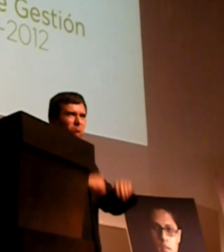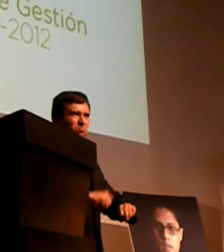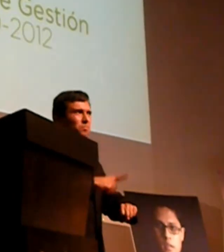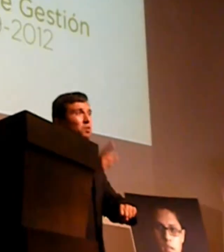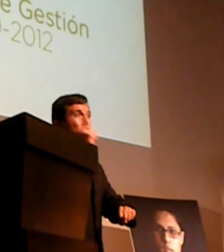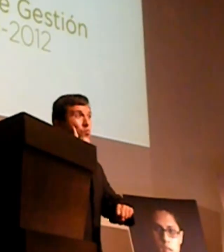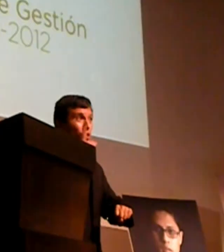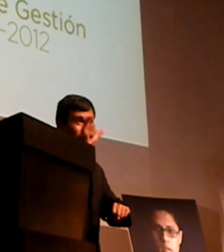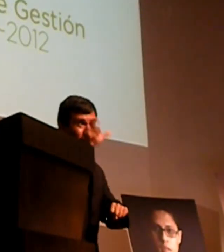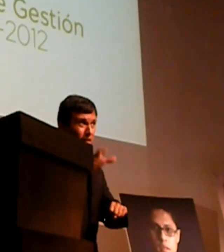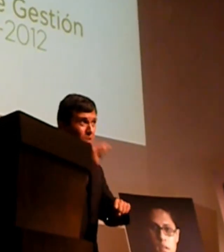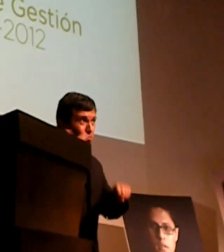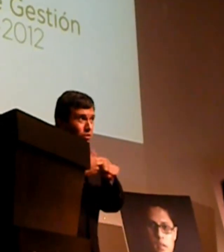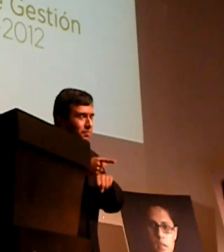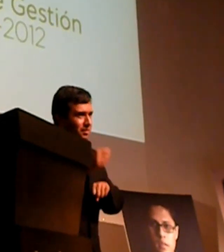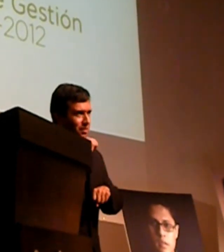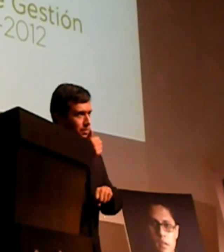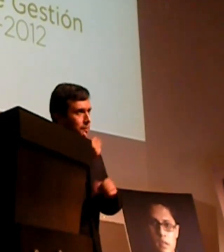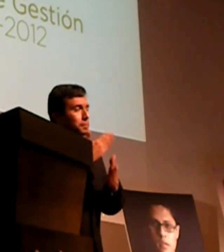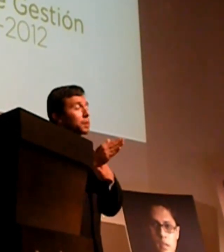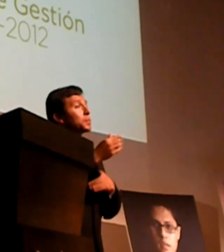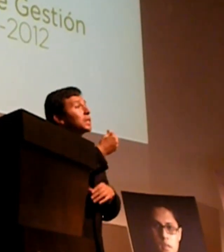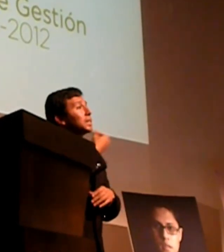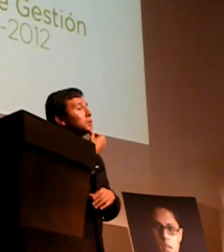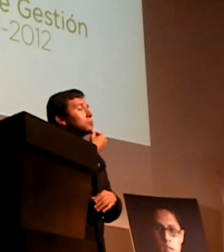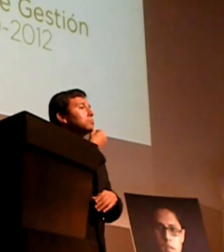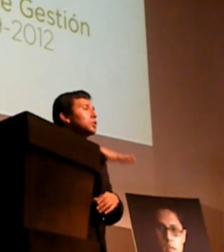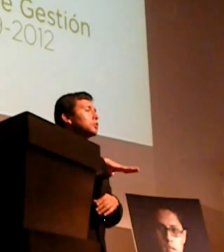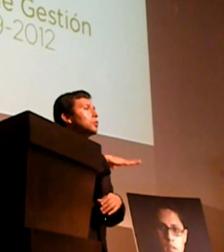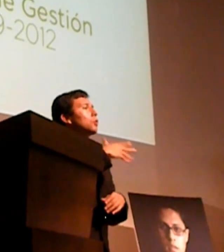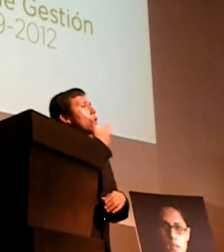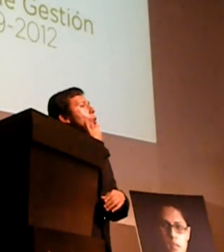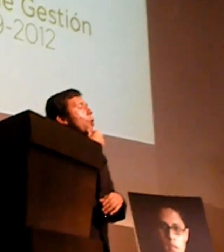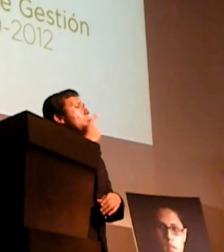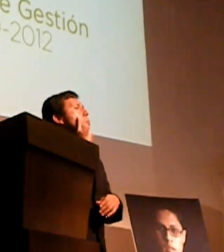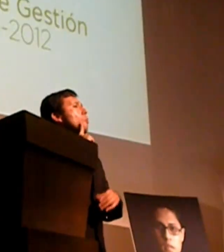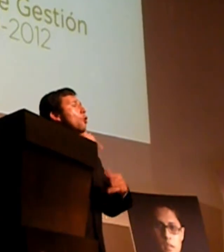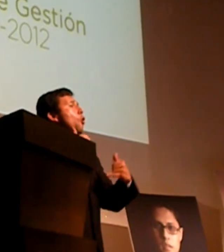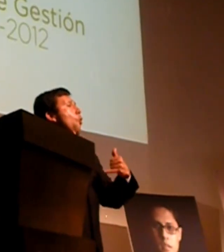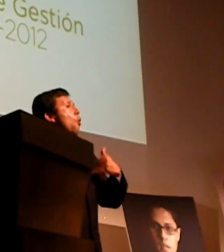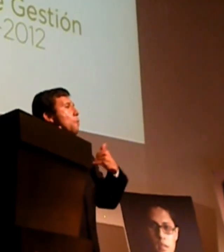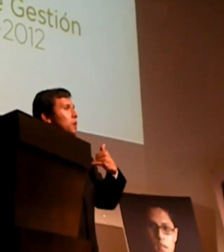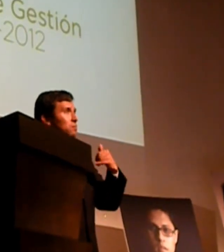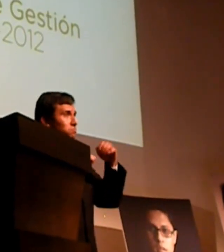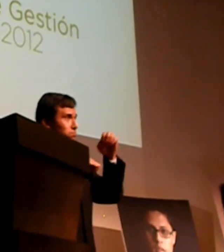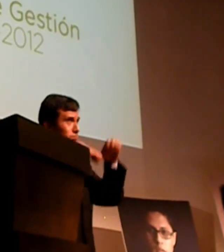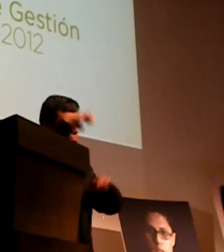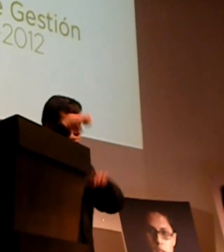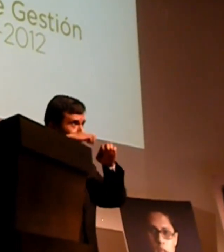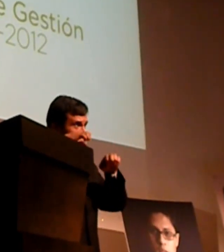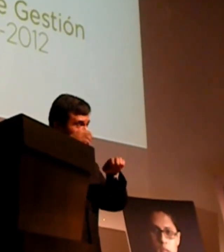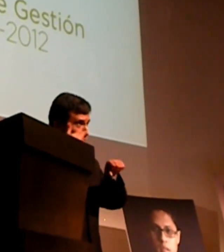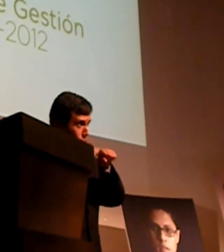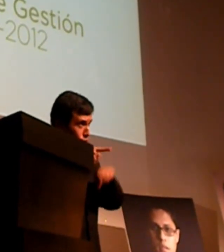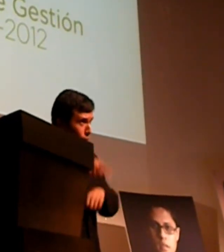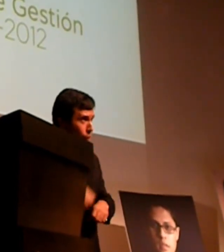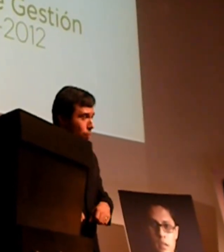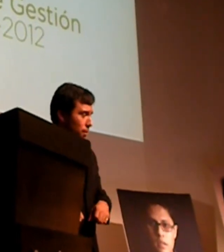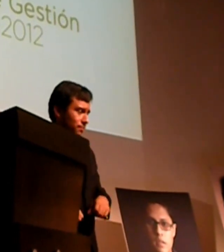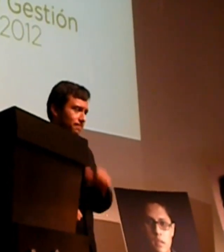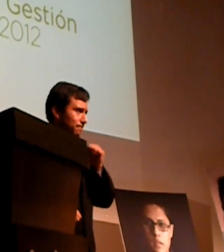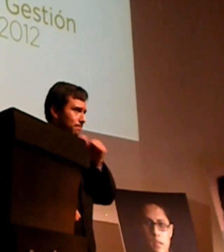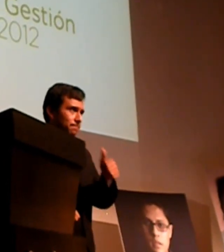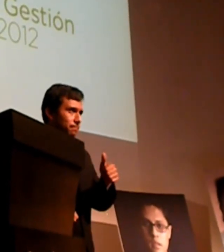son las capacidades de los niños, niñas, jóvenes o adultos mayores, sino el adultocentrismo. También